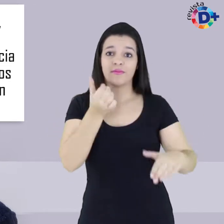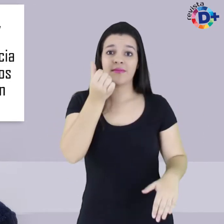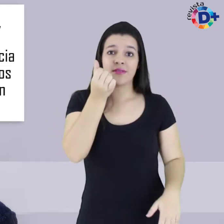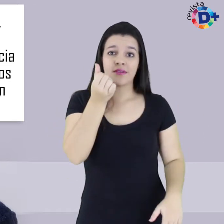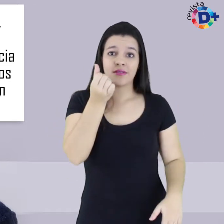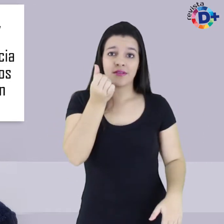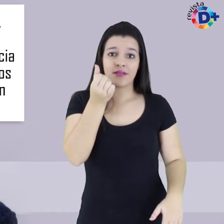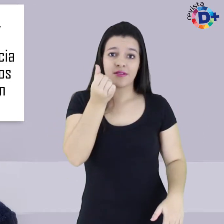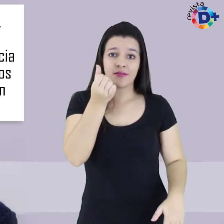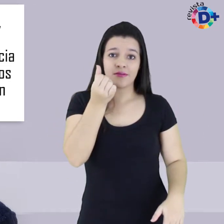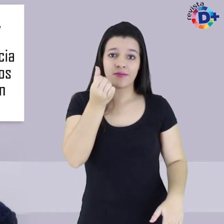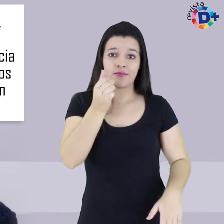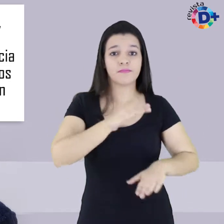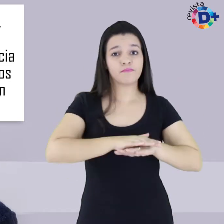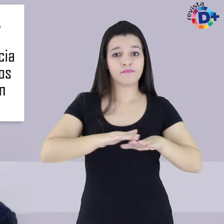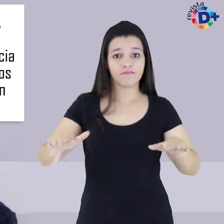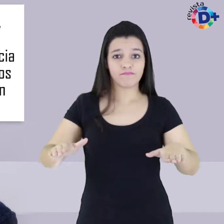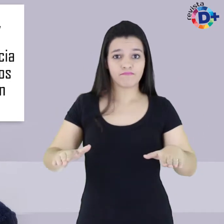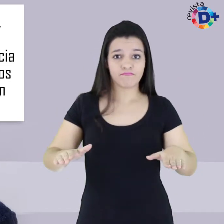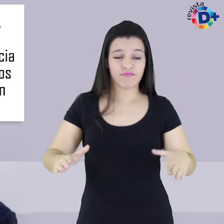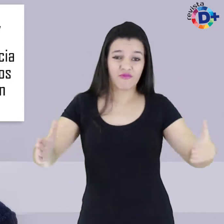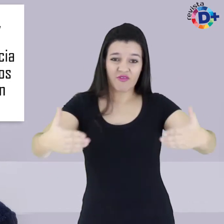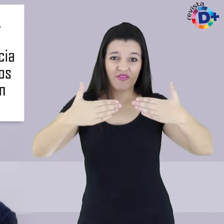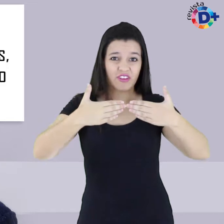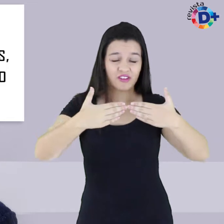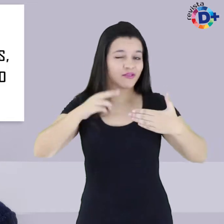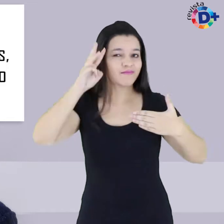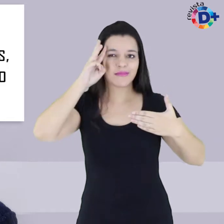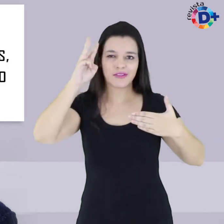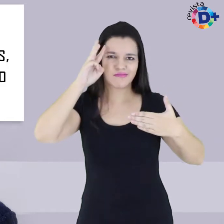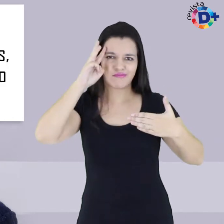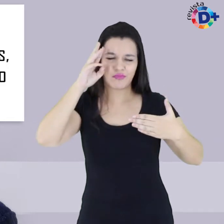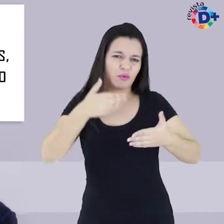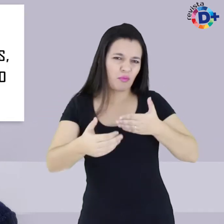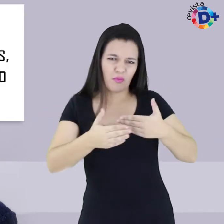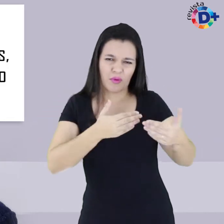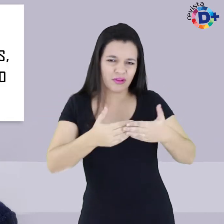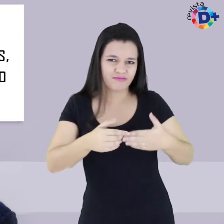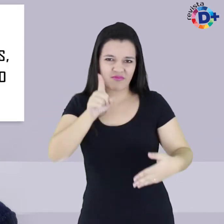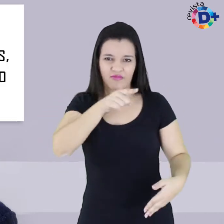horas. Fechado às terças-feiras, inclusive quando feriado.